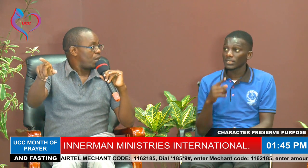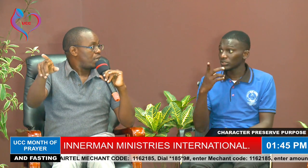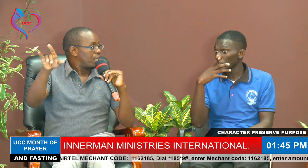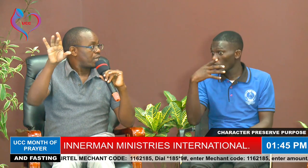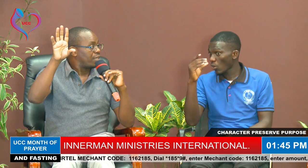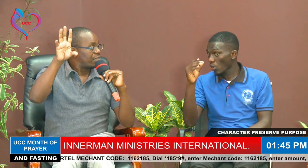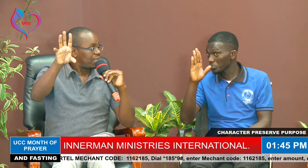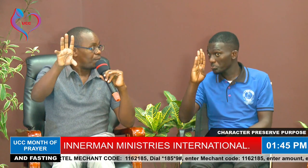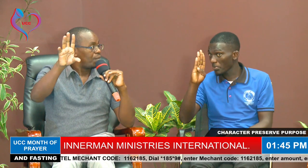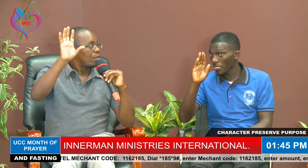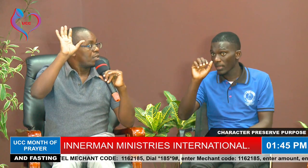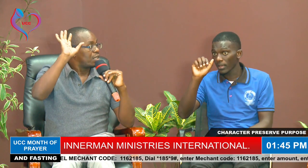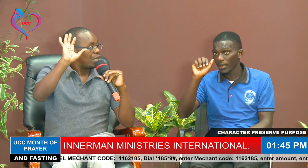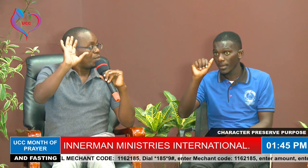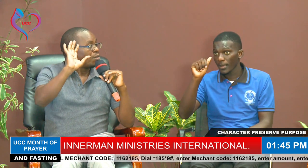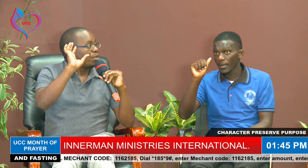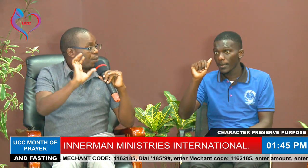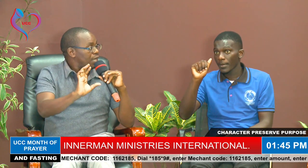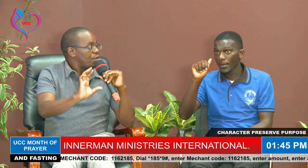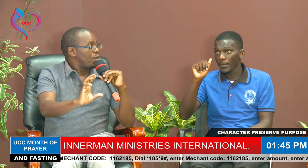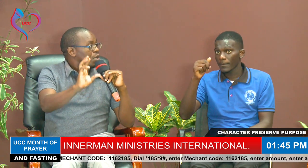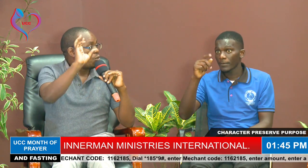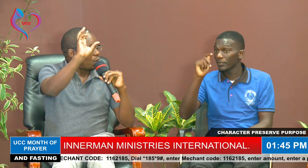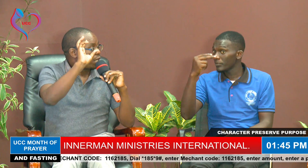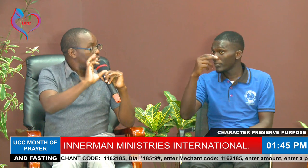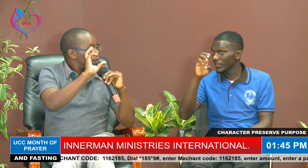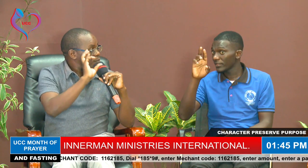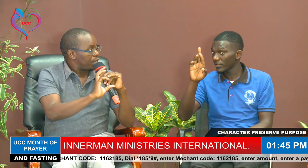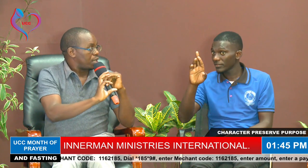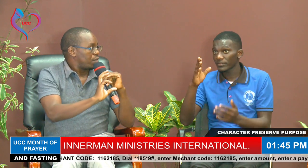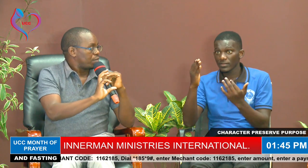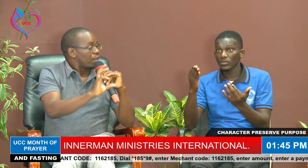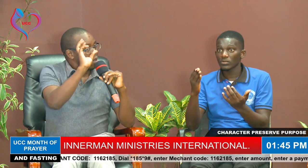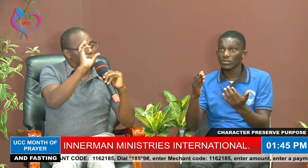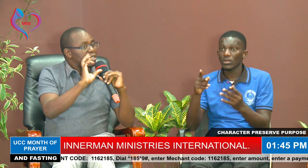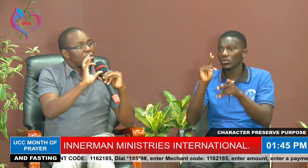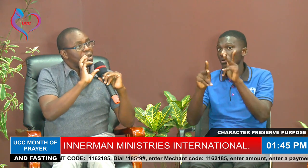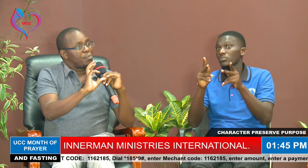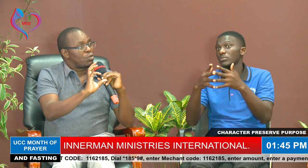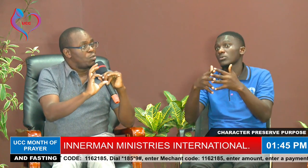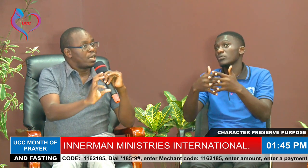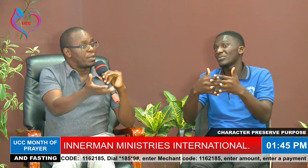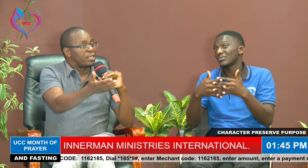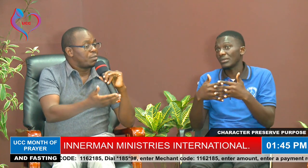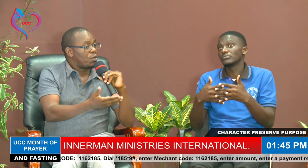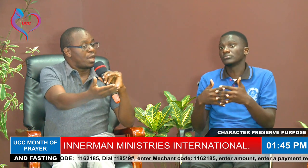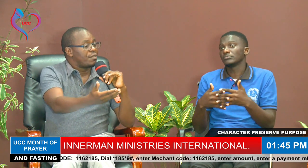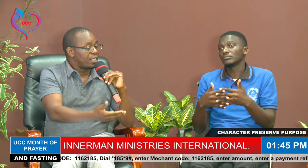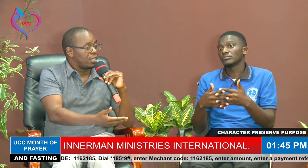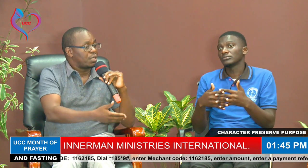wa n'agende Sekem. Sekem bwe yabeerayo muwala we ne bamurepinga. Abantu be Sekem barepinga omuwala ne bajja ne bakola advice ne